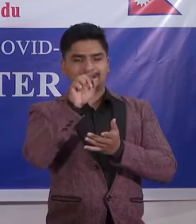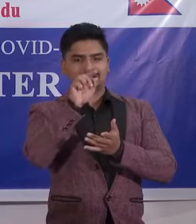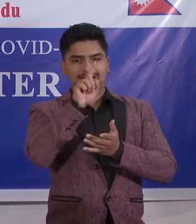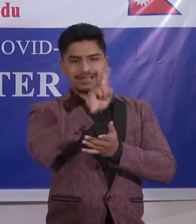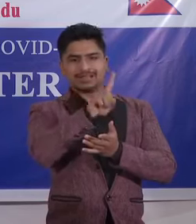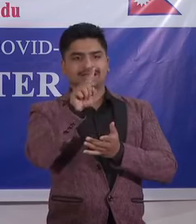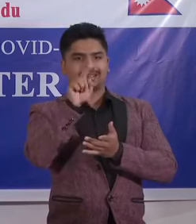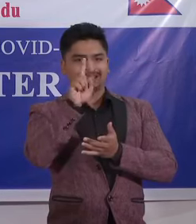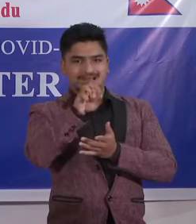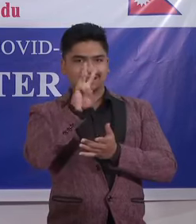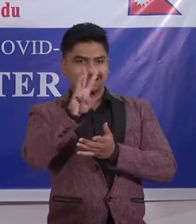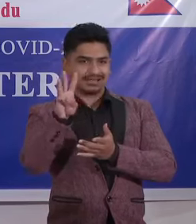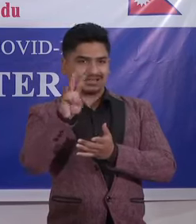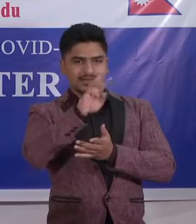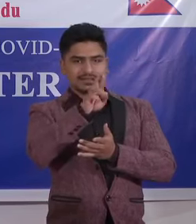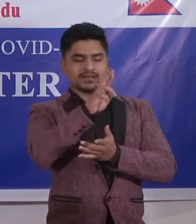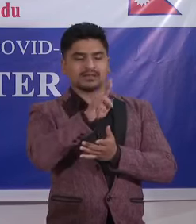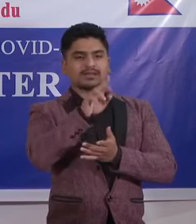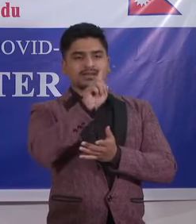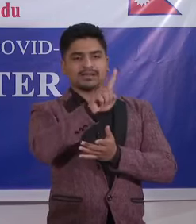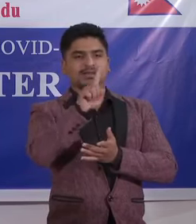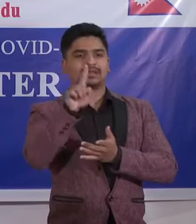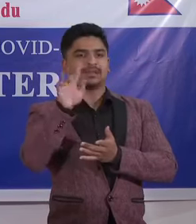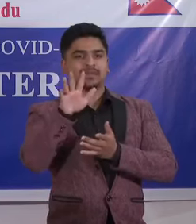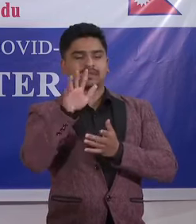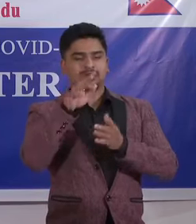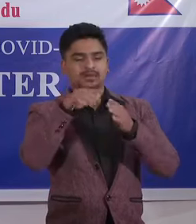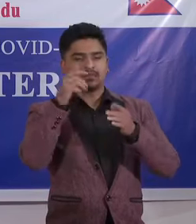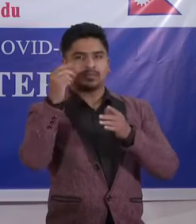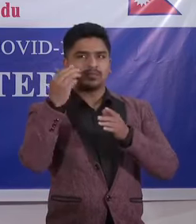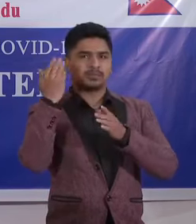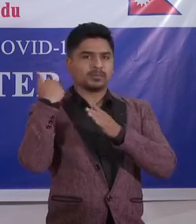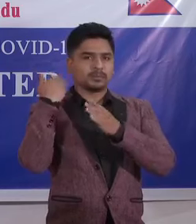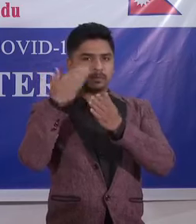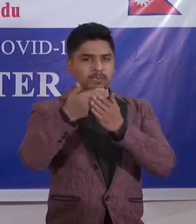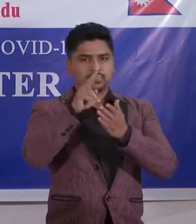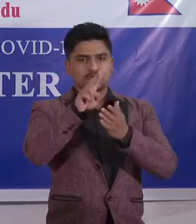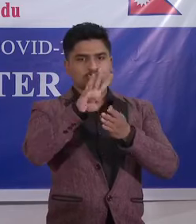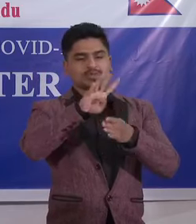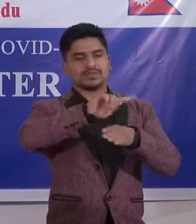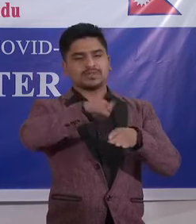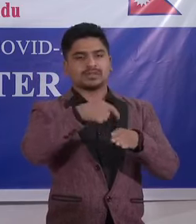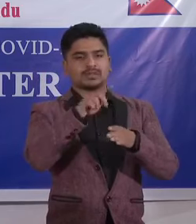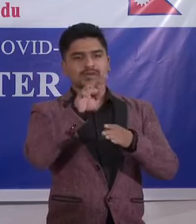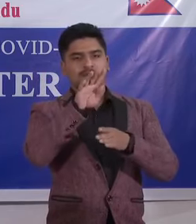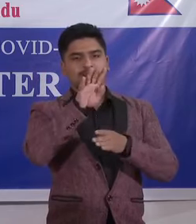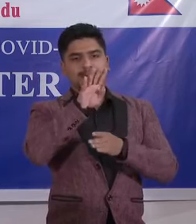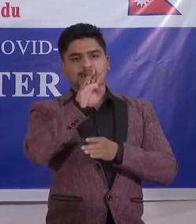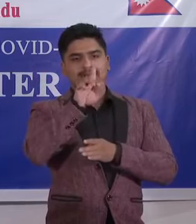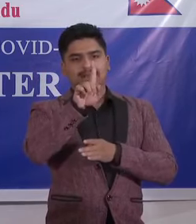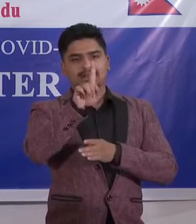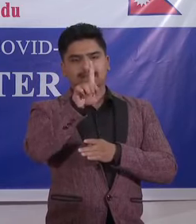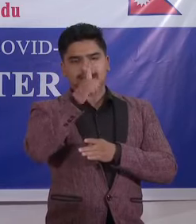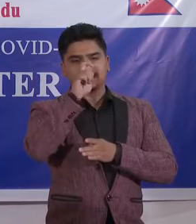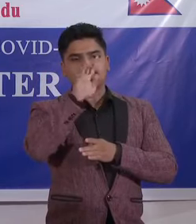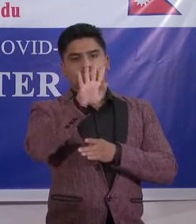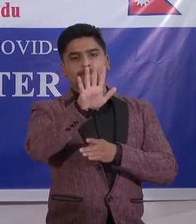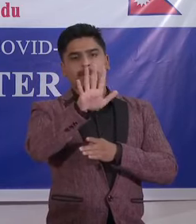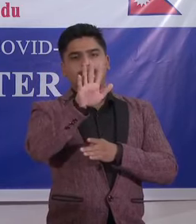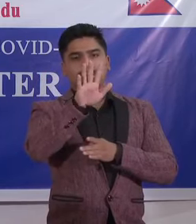यो दुईटा को कॉल सेंटर मा, आमेले गता 24 गंटा मा, तीना जार दुशे चाउन नोटा, जिग्यासा अरु को सम्मोधन गरे का छो,